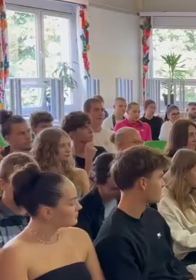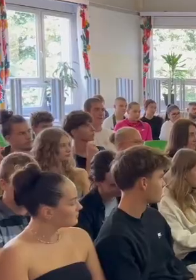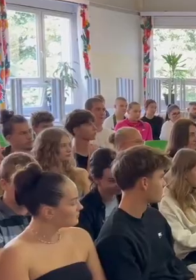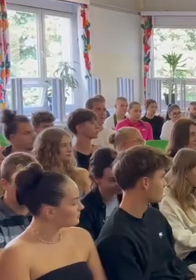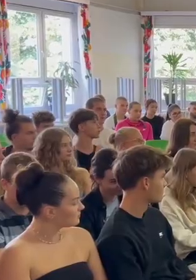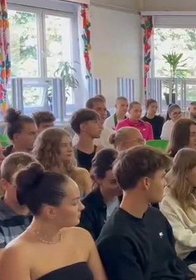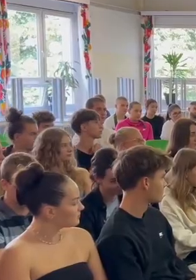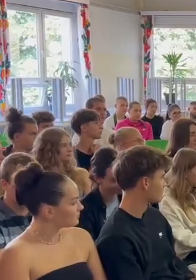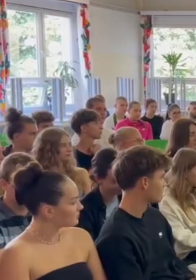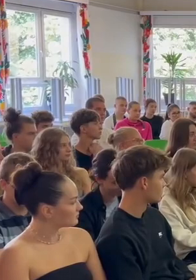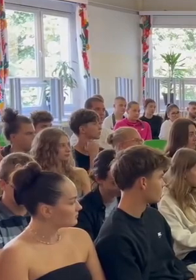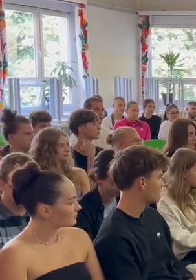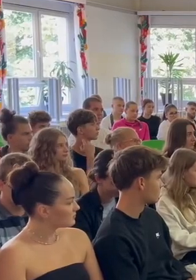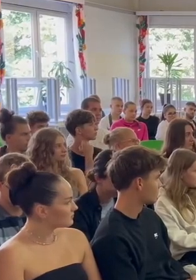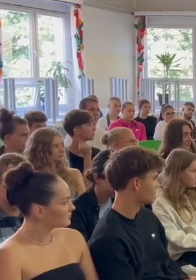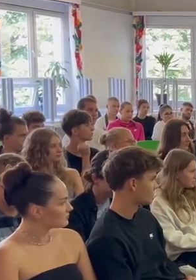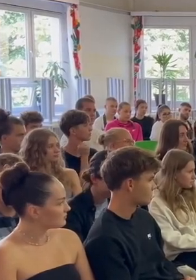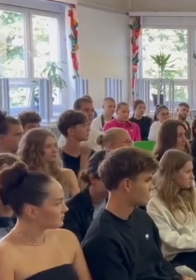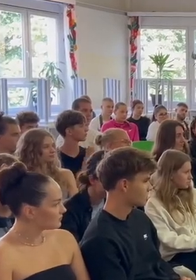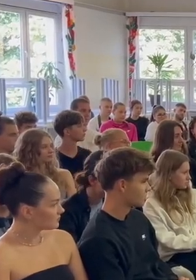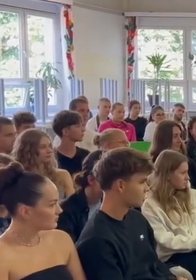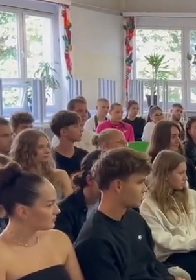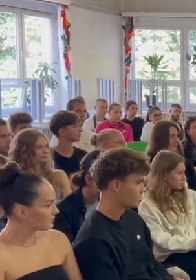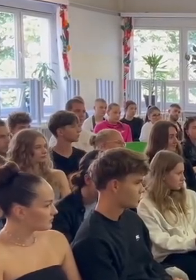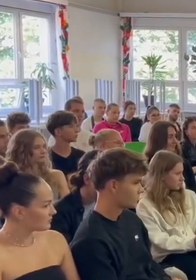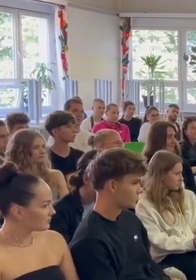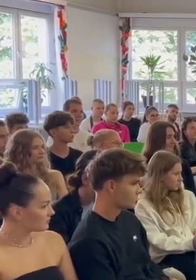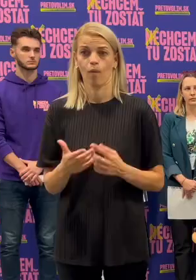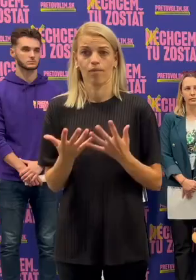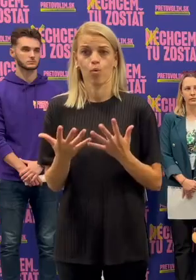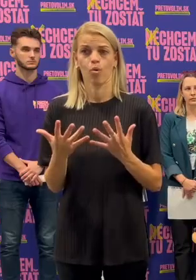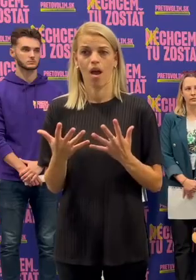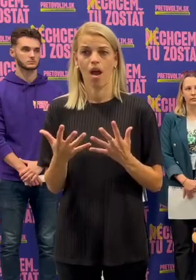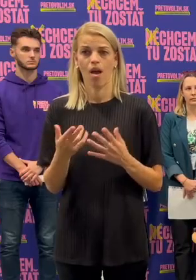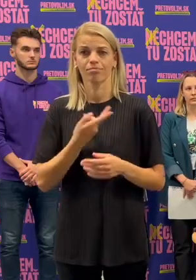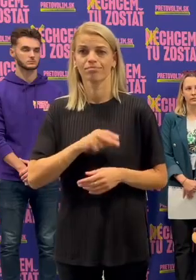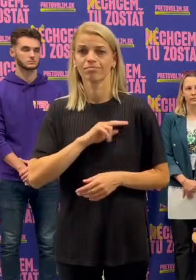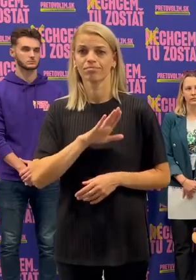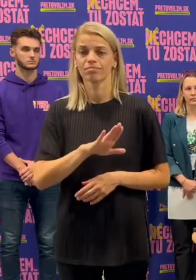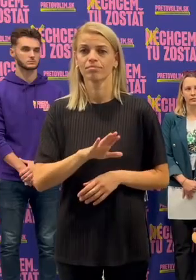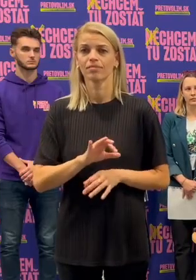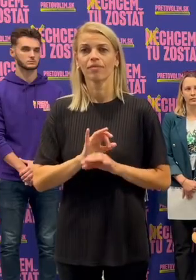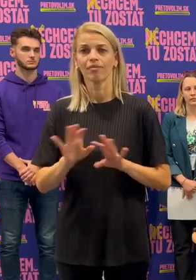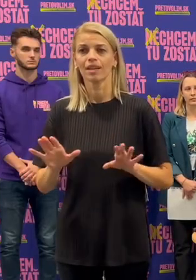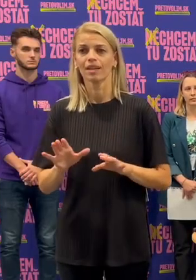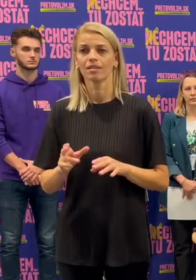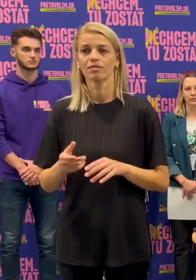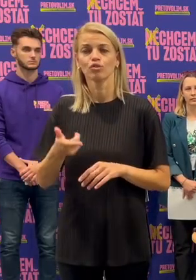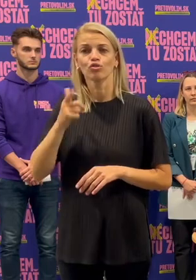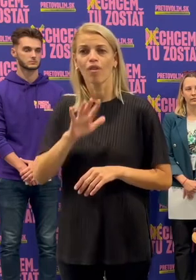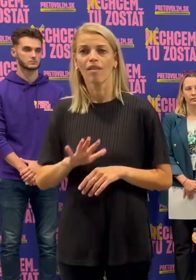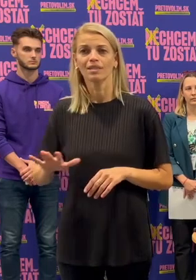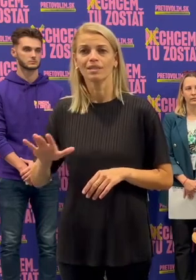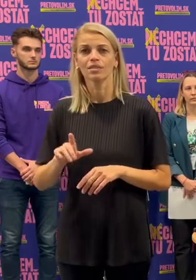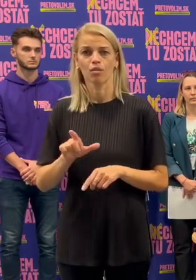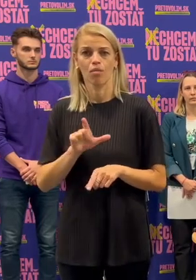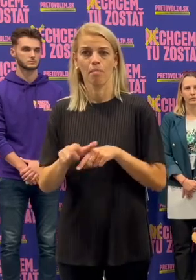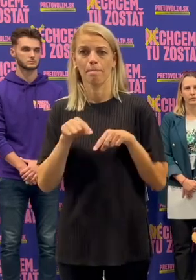A aj mladí ľudia majú toto v rukách, aby tá krajina bola pre nich. A máme ešte 4 dni, aby sme si